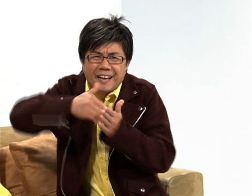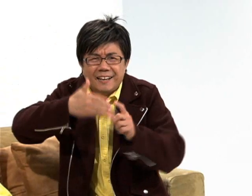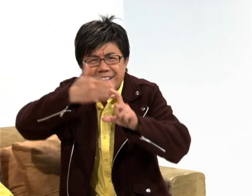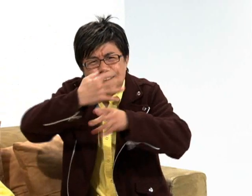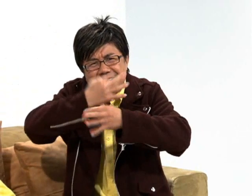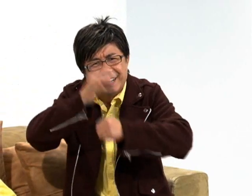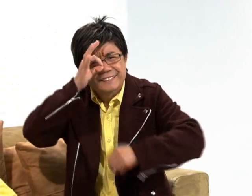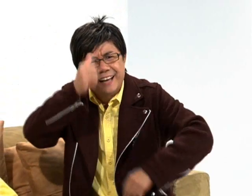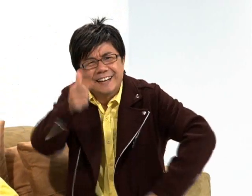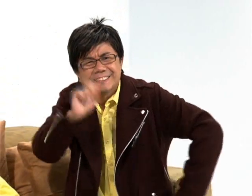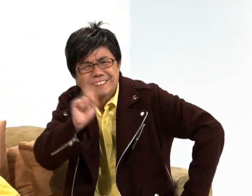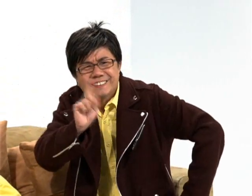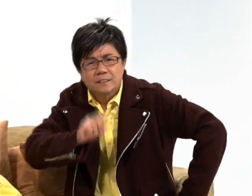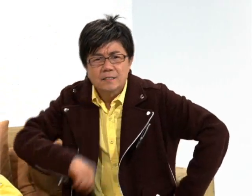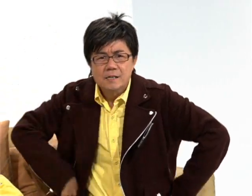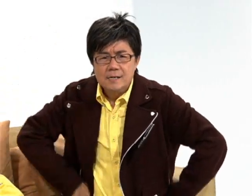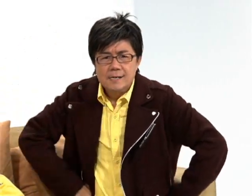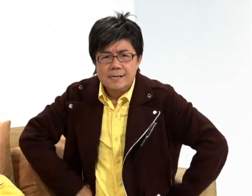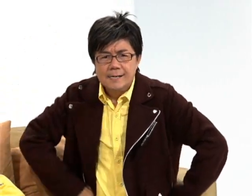奇怪，到底什么节目这么好看啊？